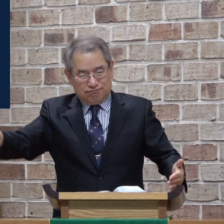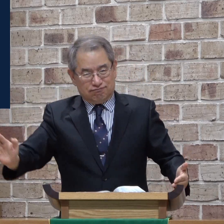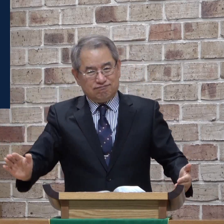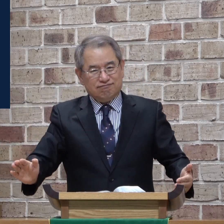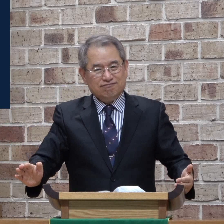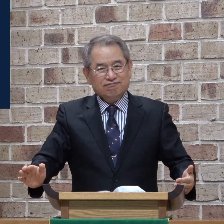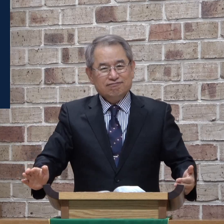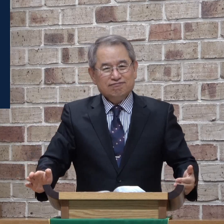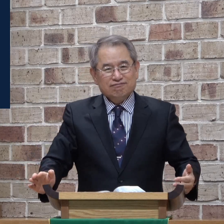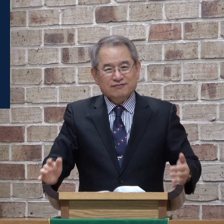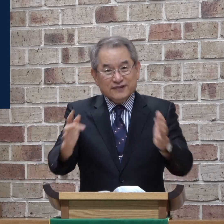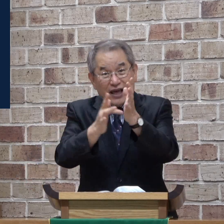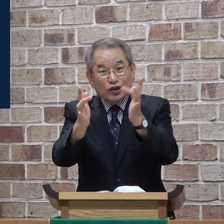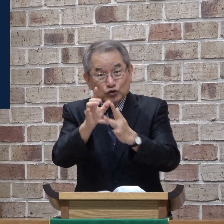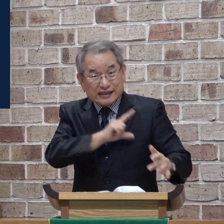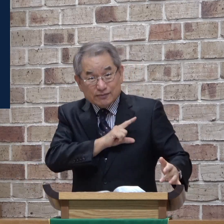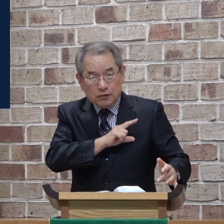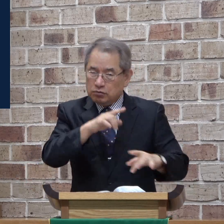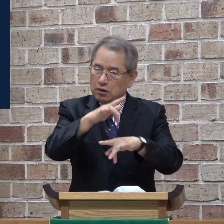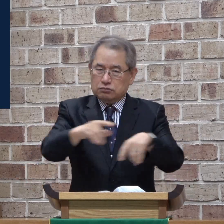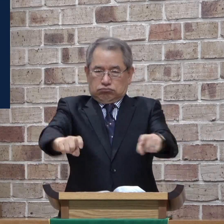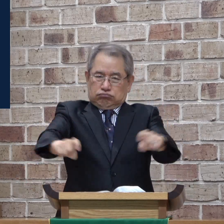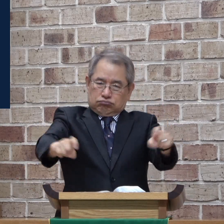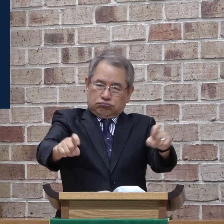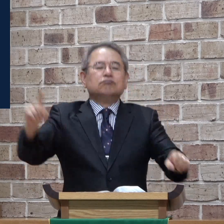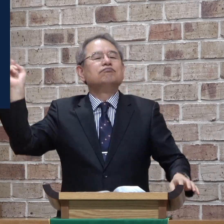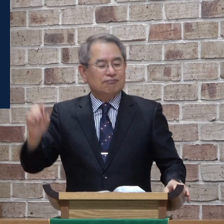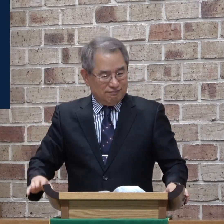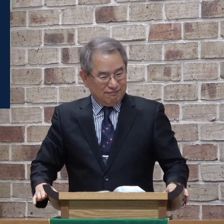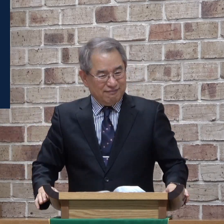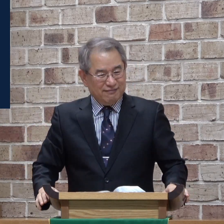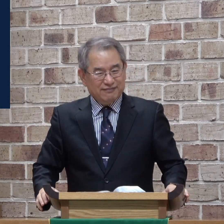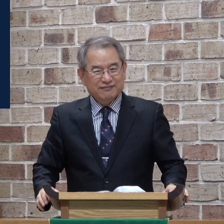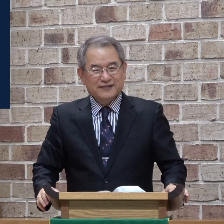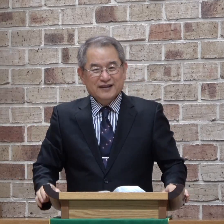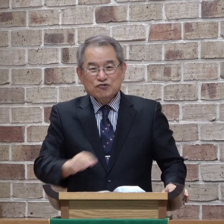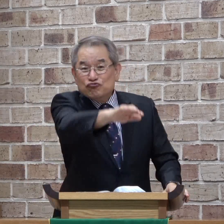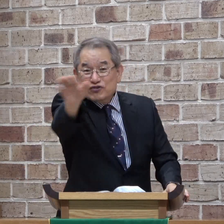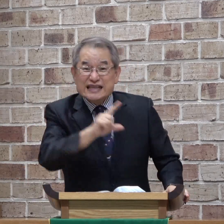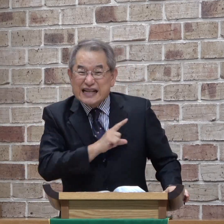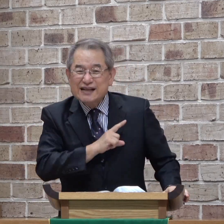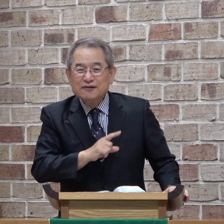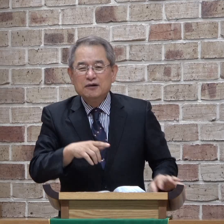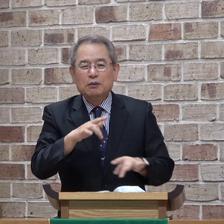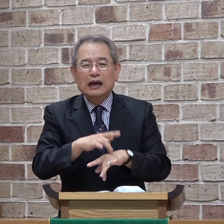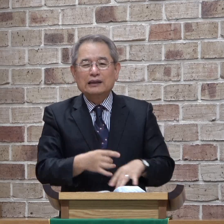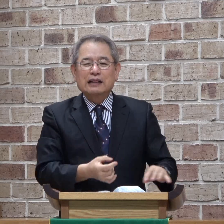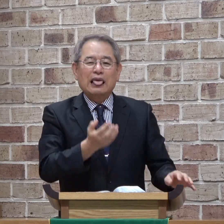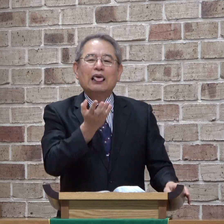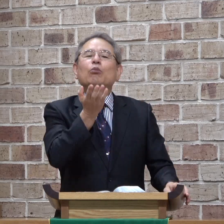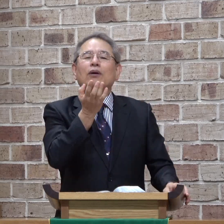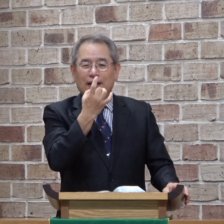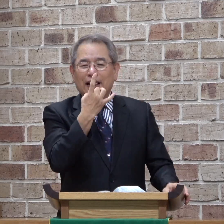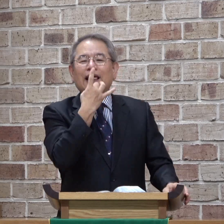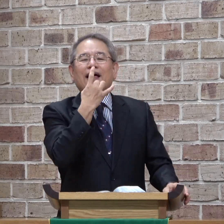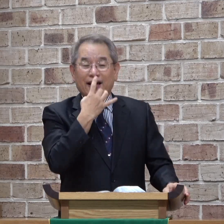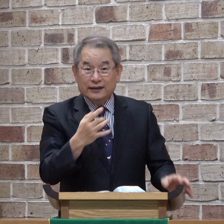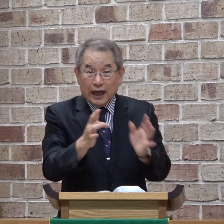예수님의 이름으로 마귀와 귀신을 물리치십니다. 예수의 이름은 마귀도 떨게